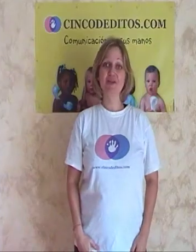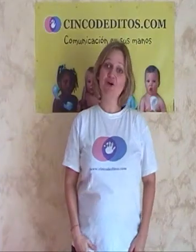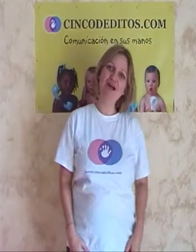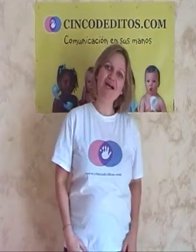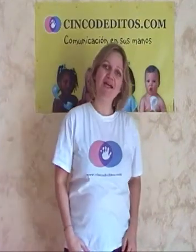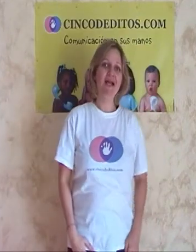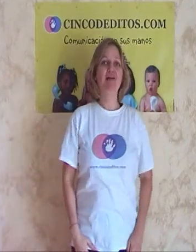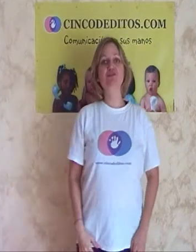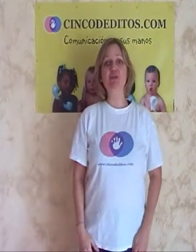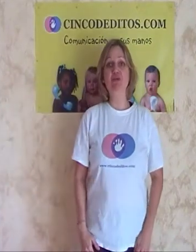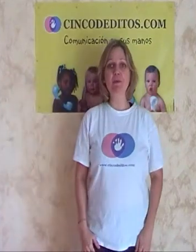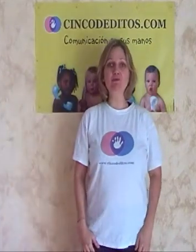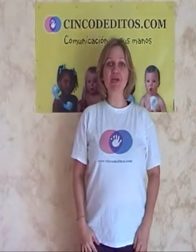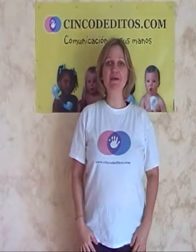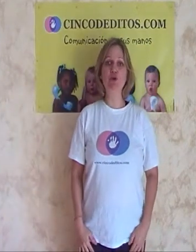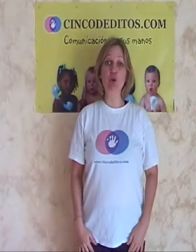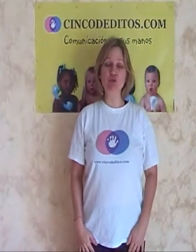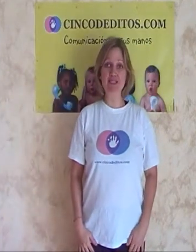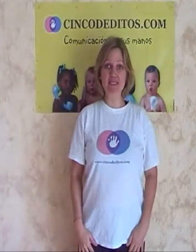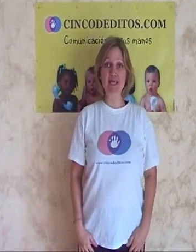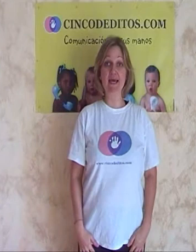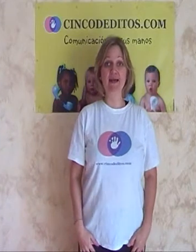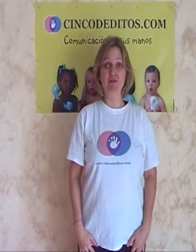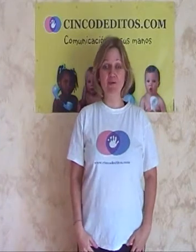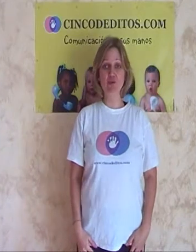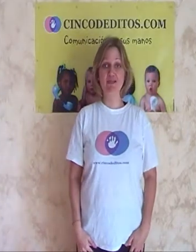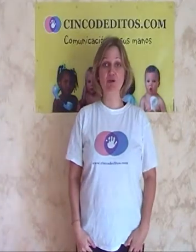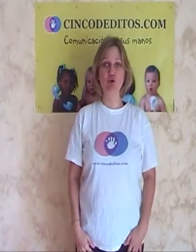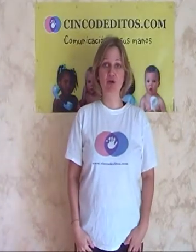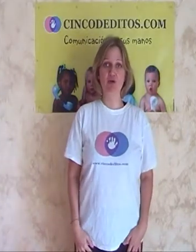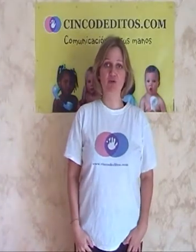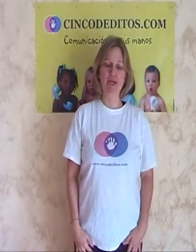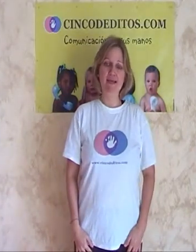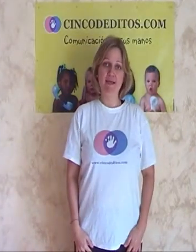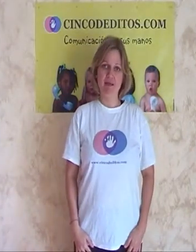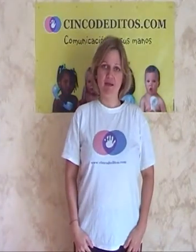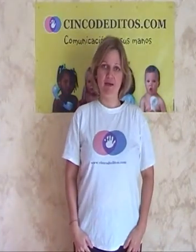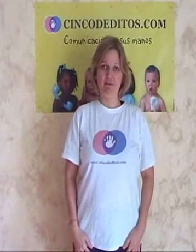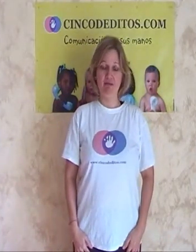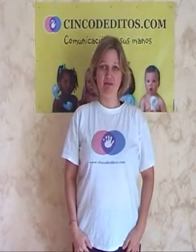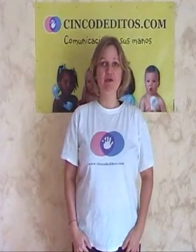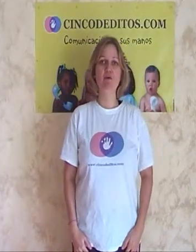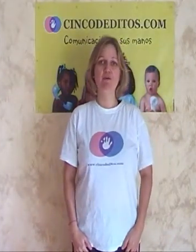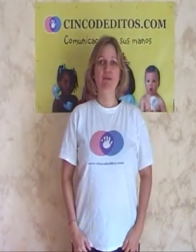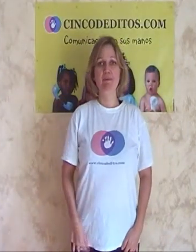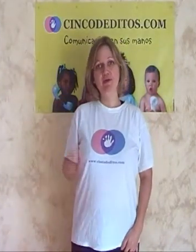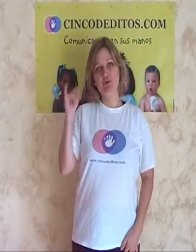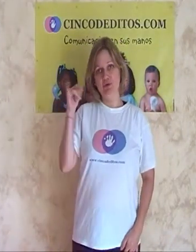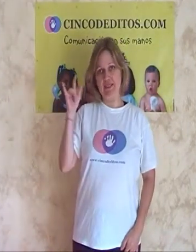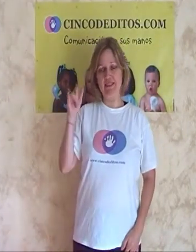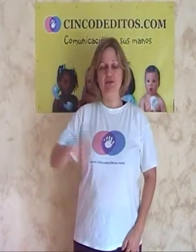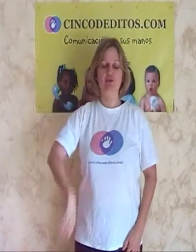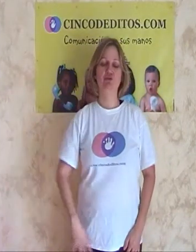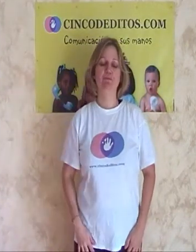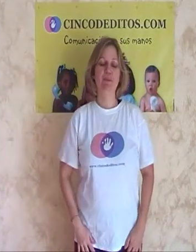¡Hola! A continuación vamos a ver cómo se asigna el alfabeto dactilológico, es decir, el abecedario, pero en signos.